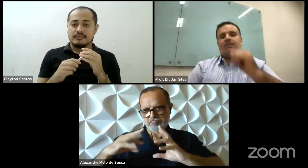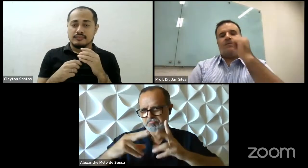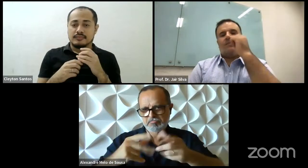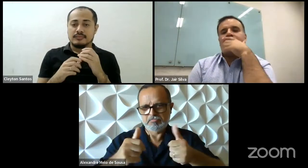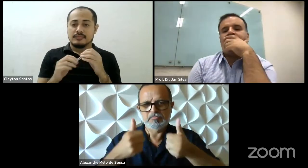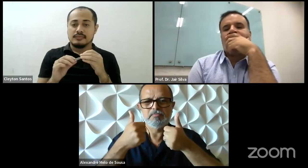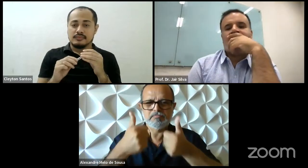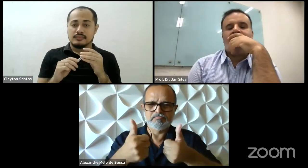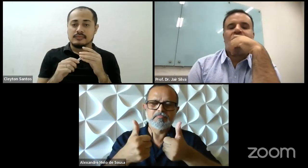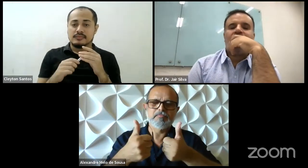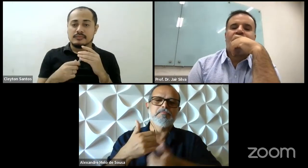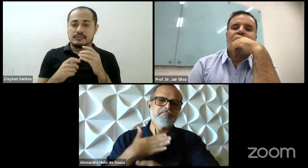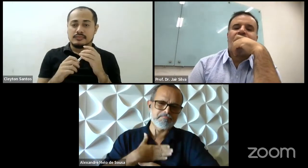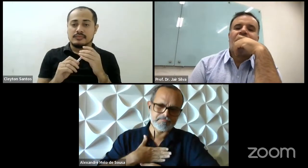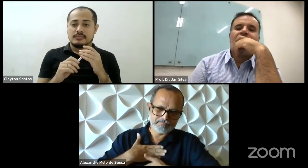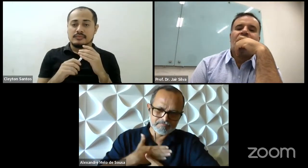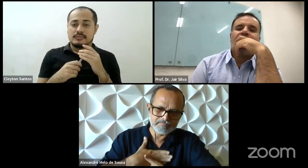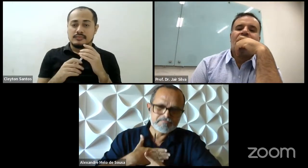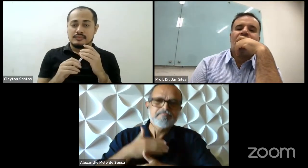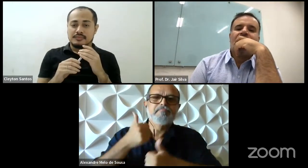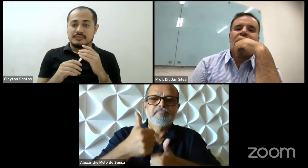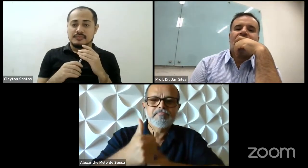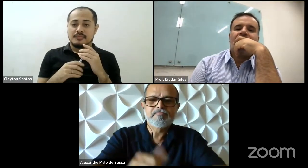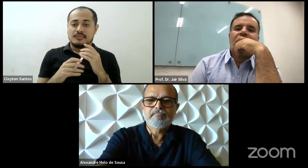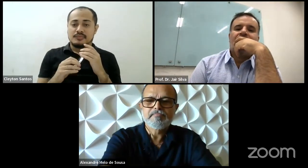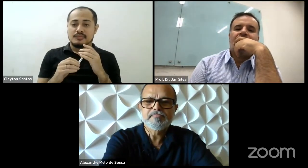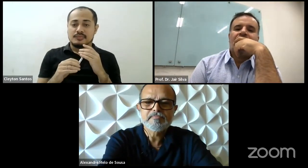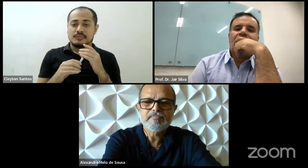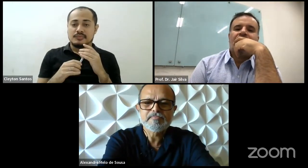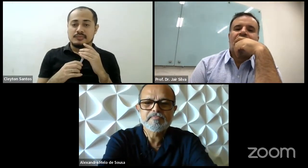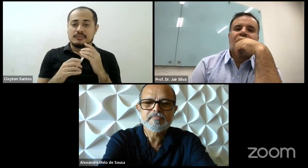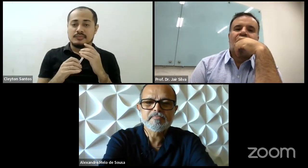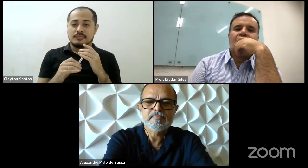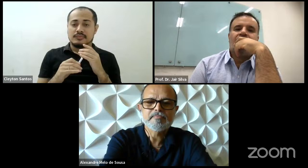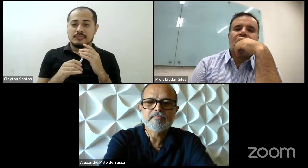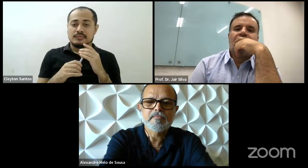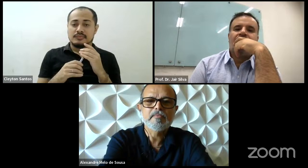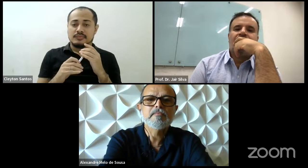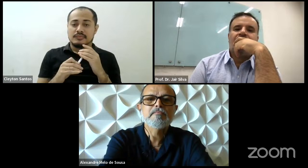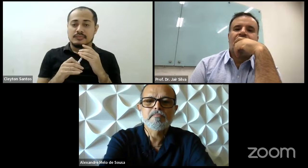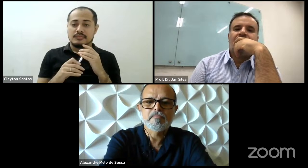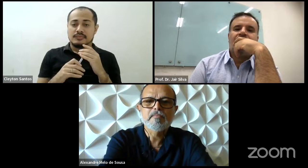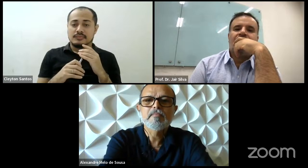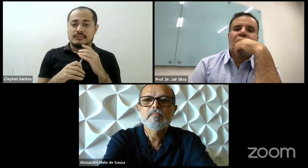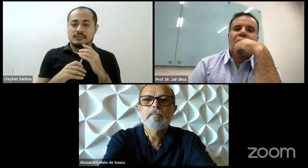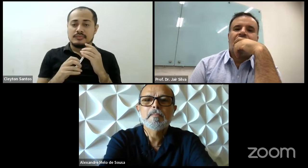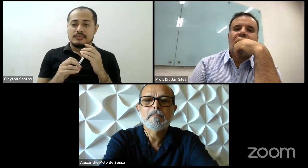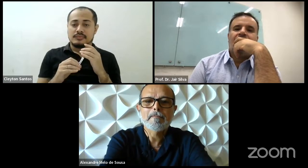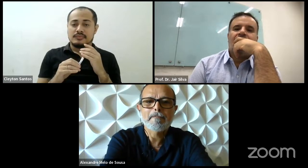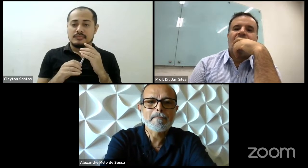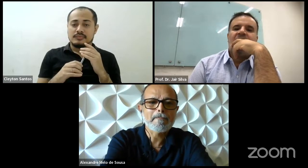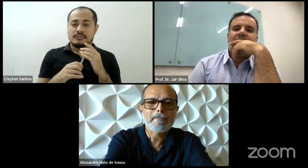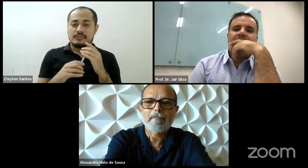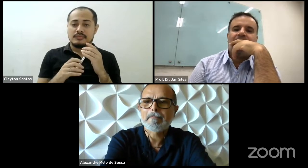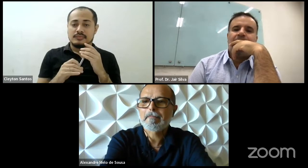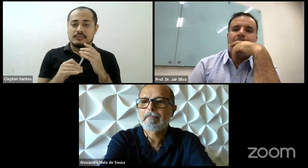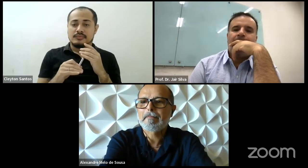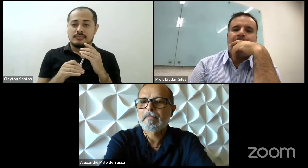Então, como a questão da estrutura da dissertação, como ela foi organizada, eu também gostei muito da organização dela.